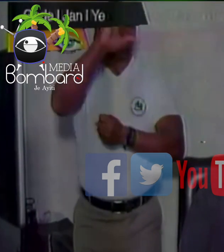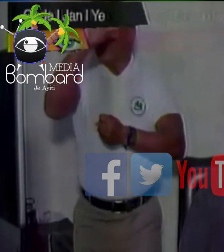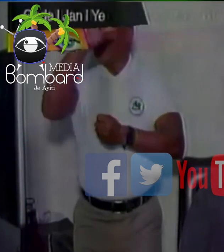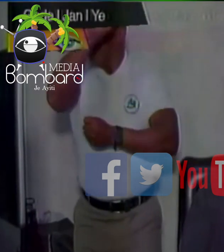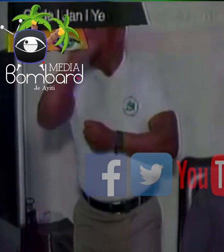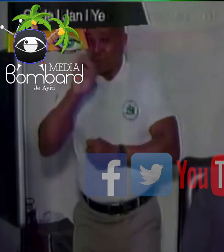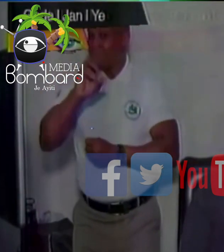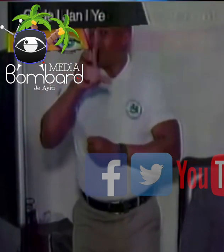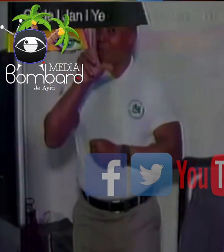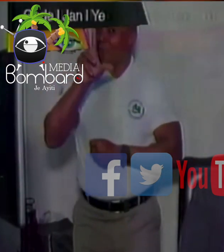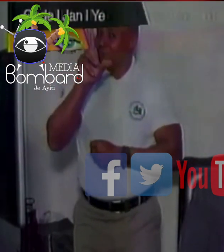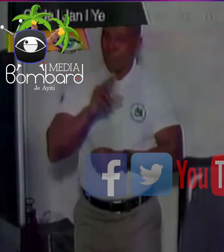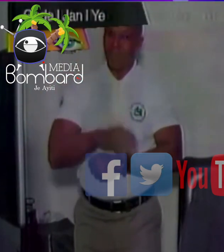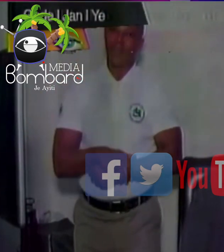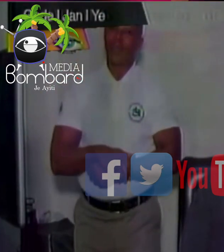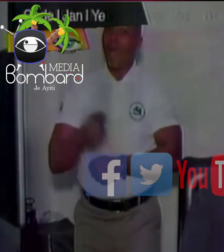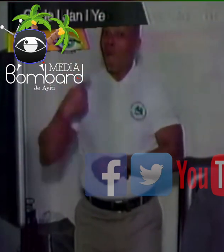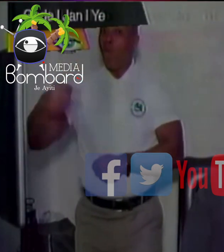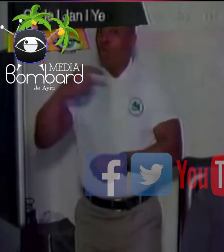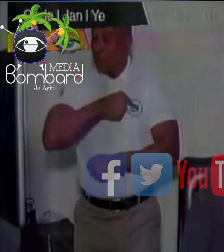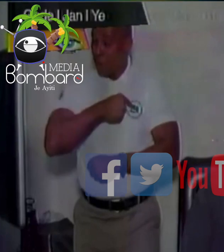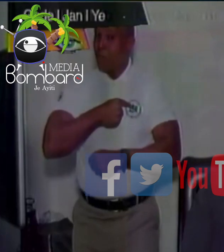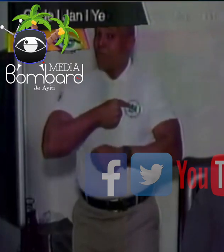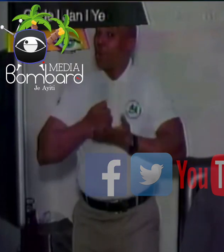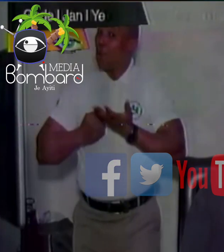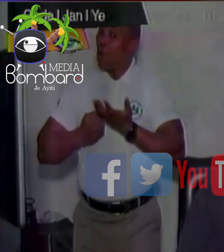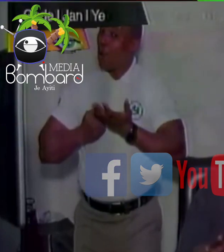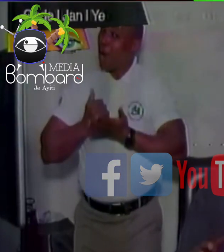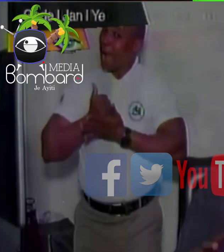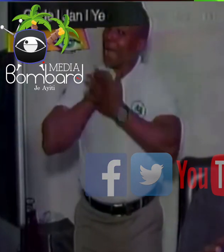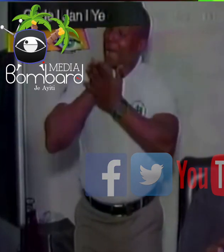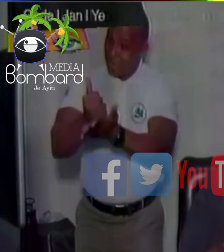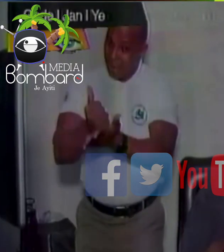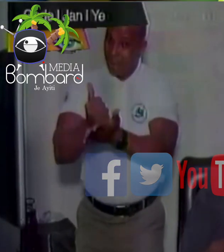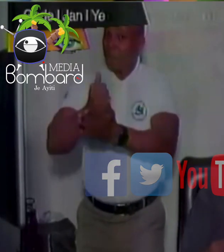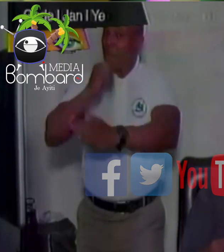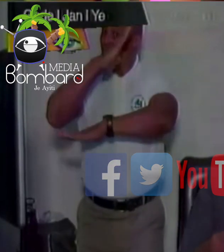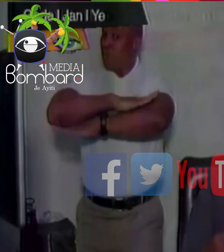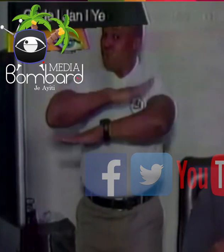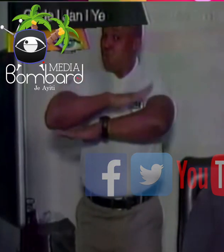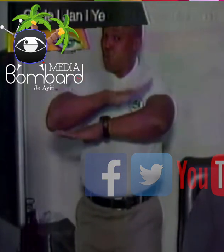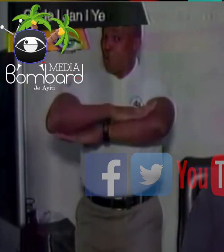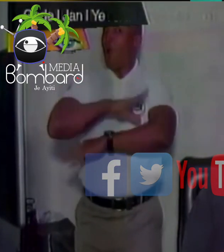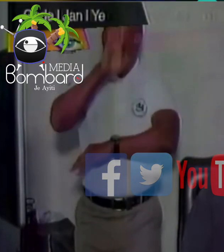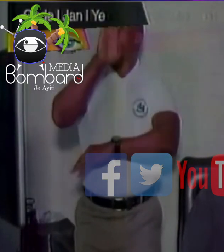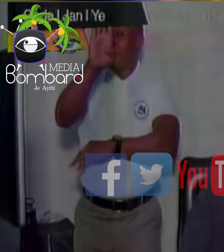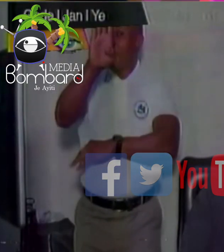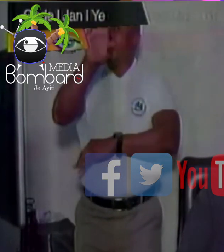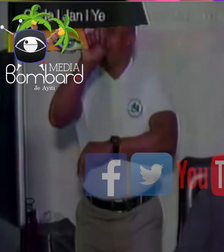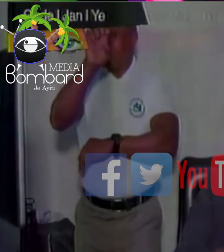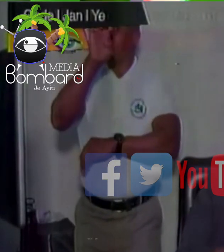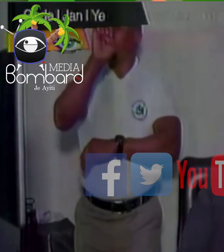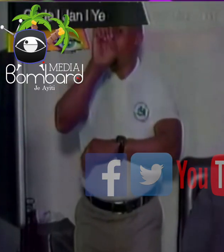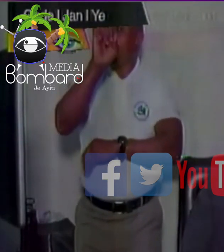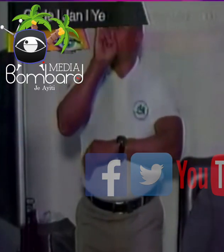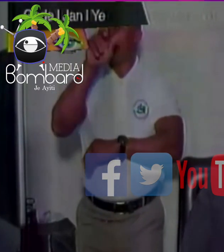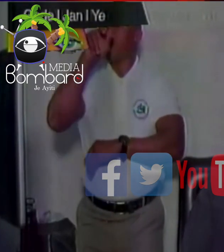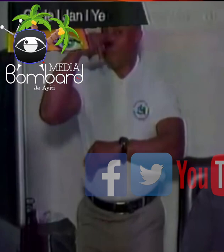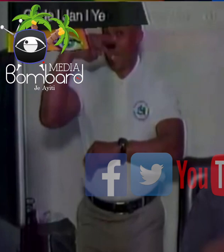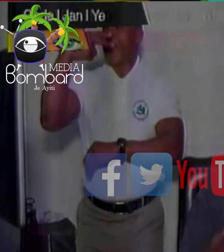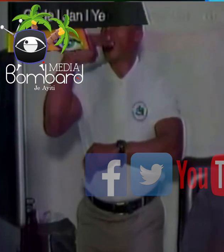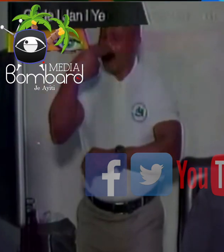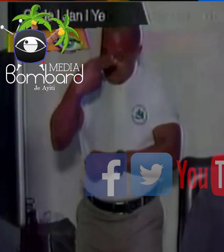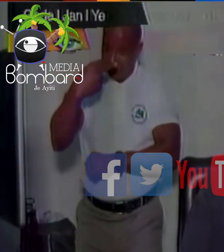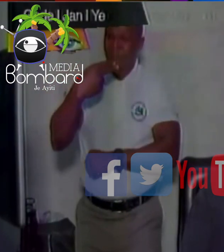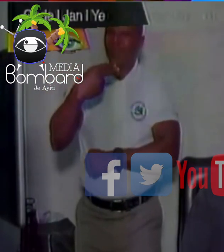pas oublier un. Nous sommes bureau qui pas un budget et que, qui autonome et que nous dit nous t'as juste dégager